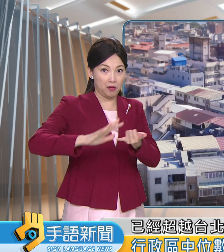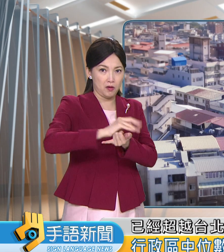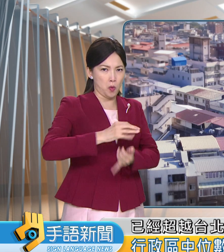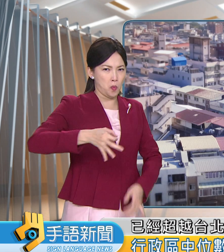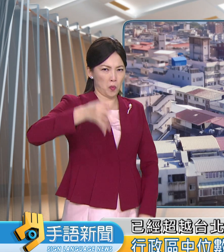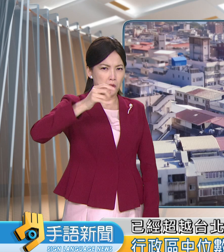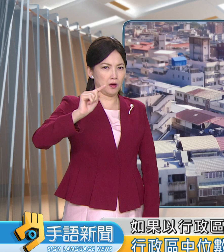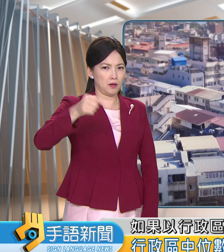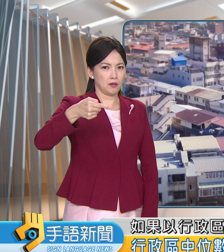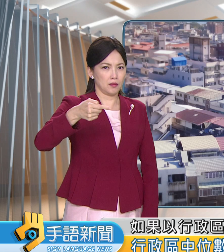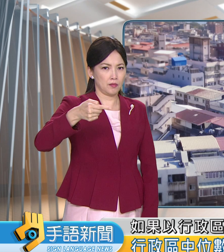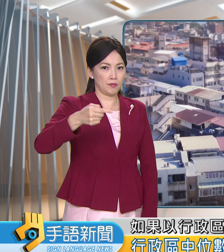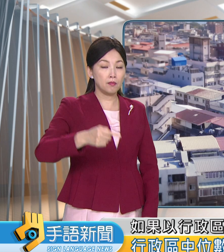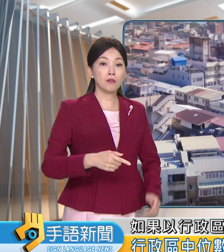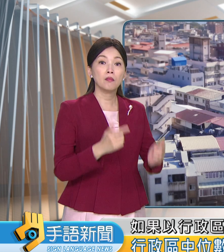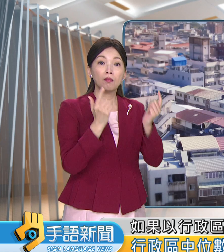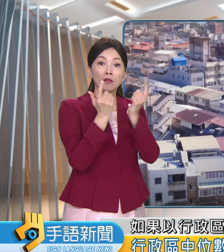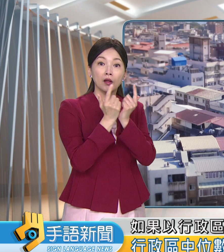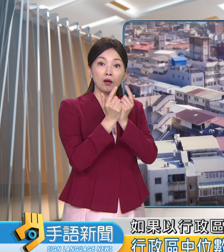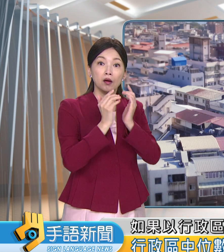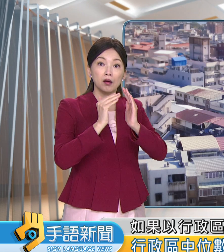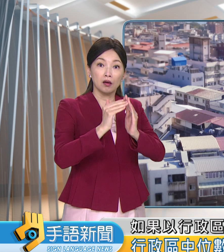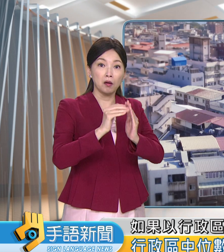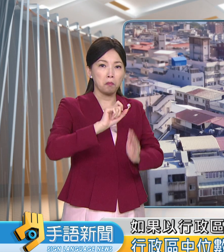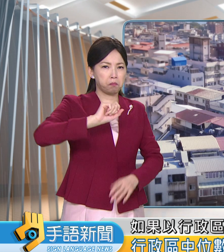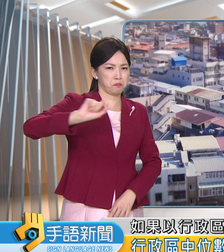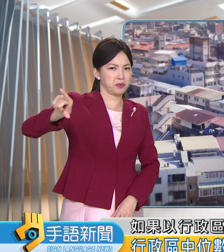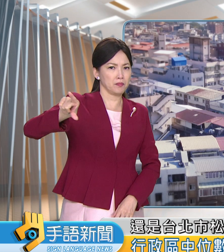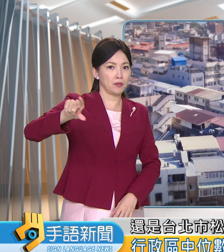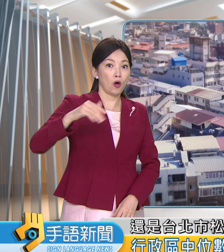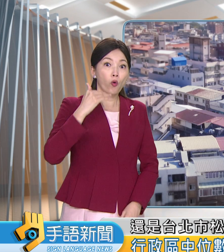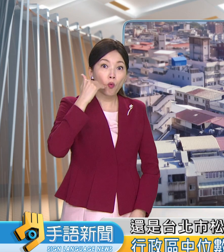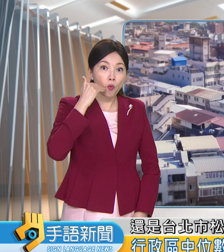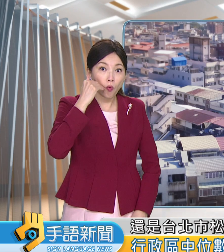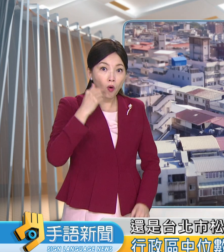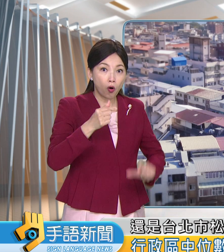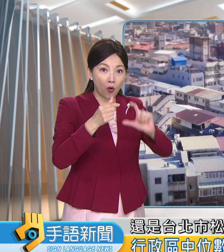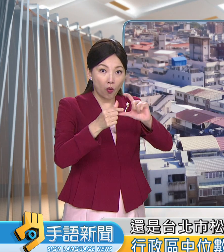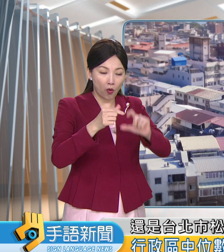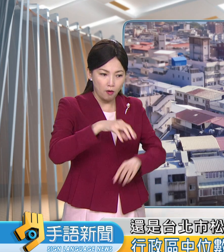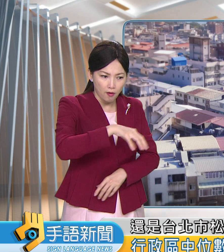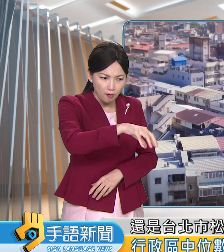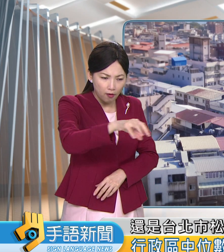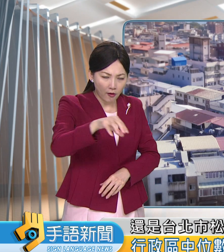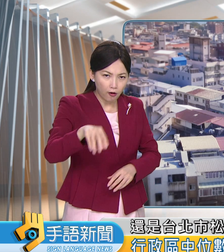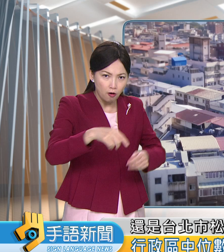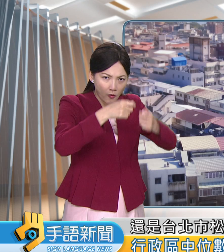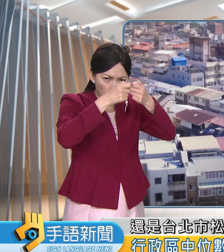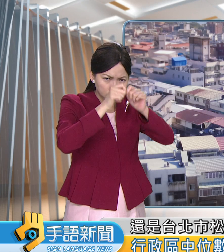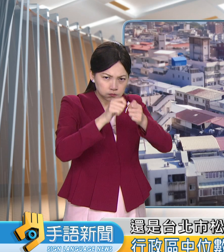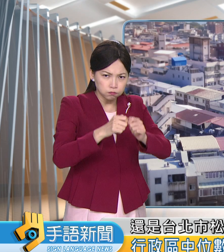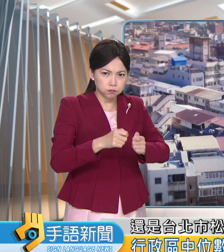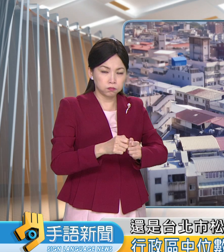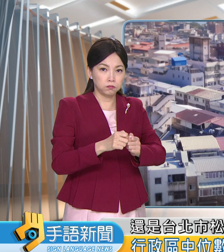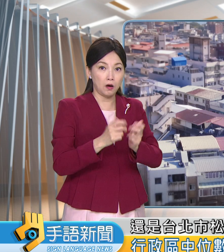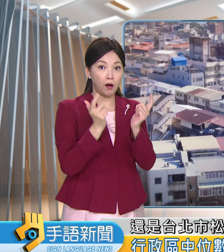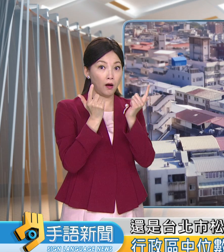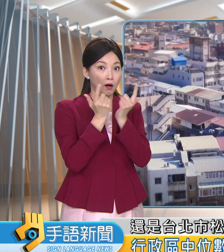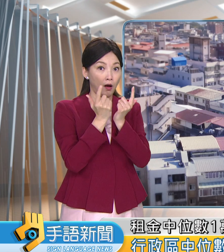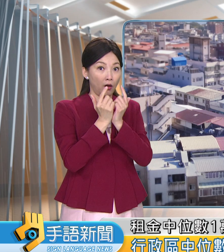而如果以行政区来分析，还是台北市松山区最贵，租金中位